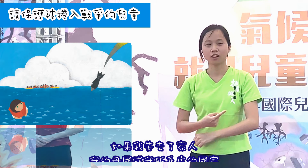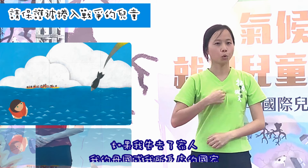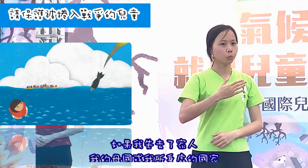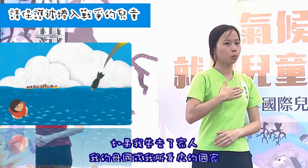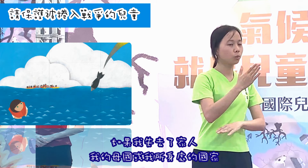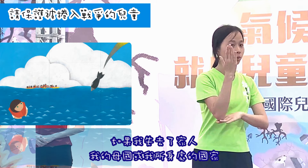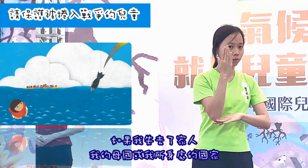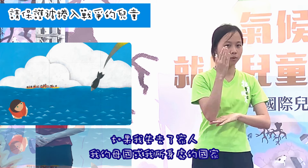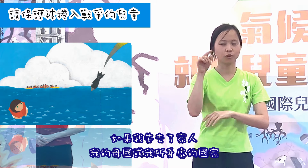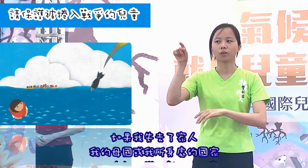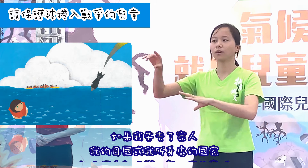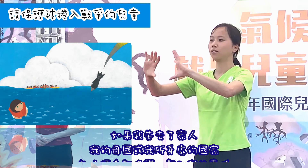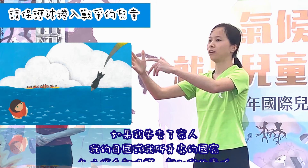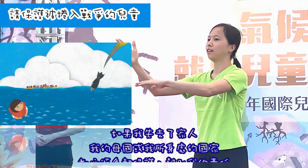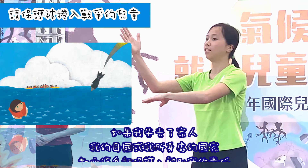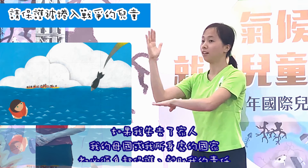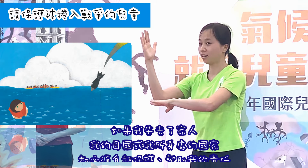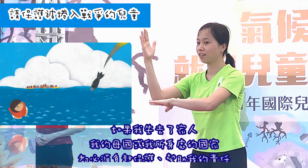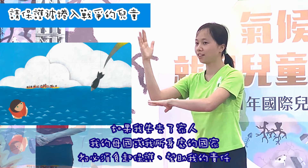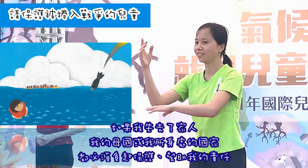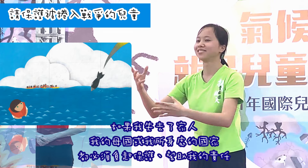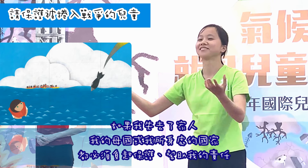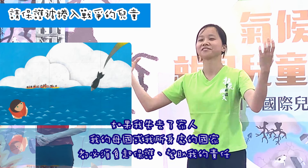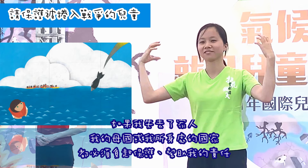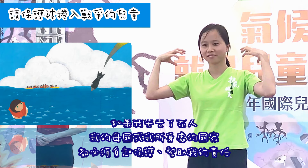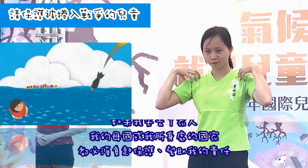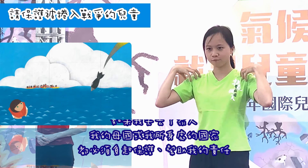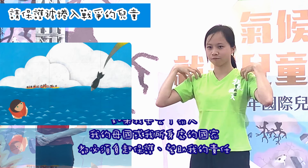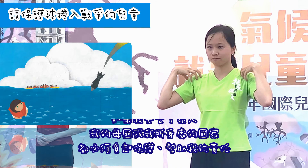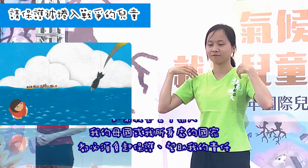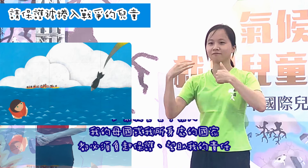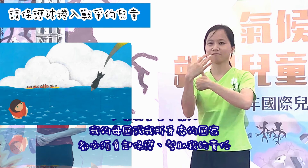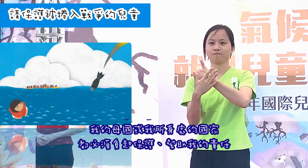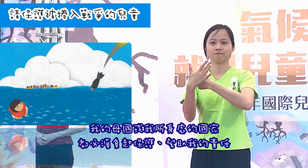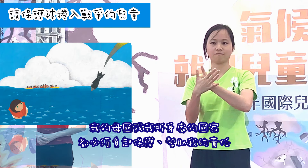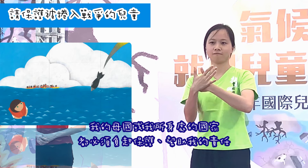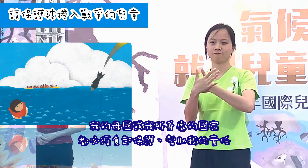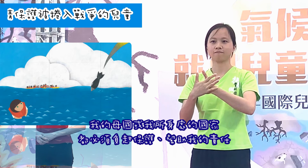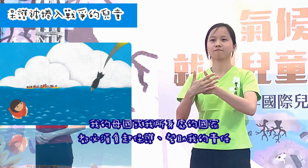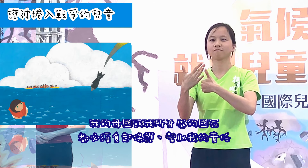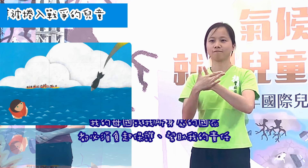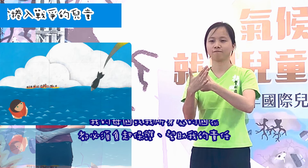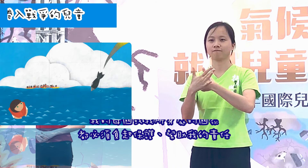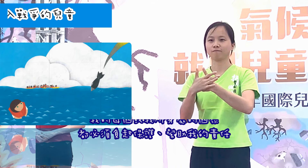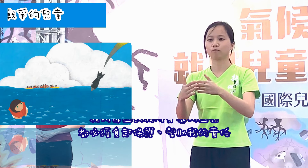国和我所身处的那个国家都必须负起保护、帮助我的责任。